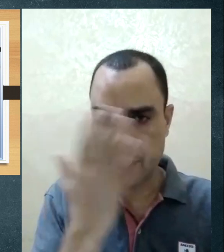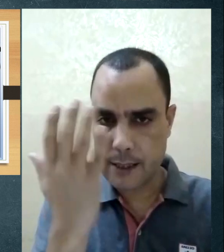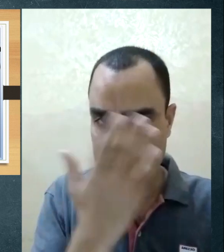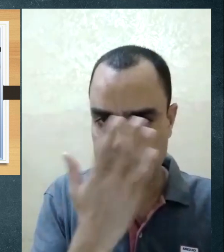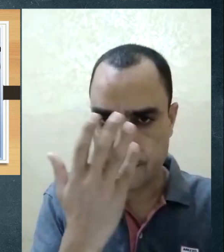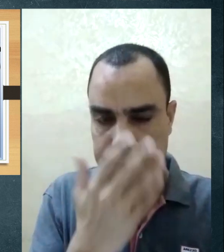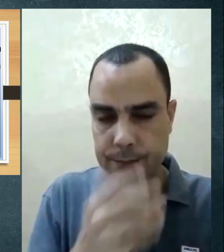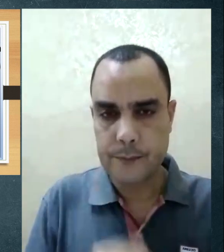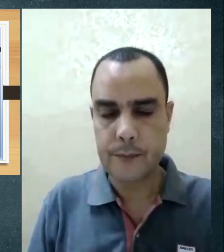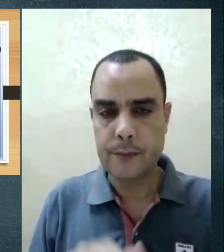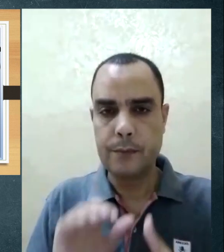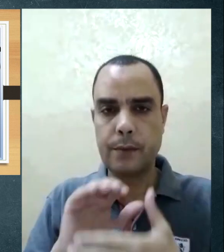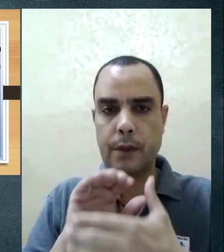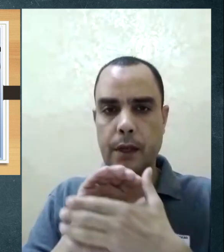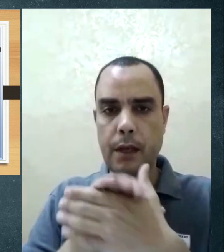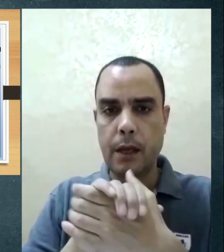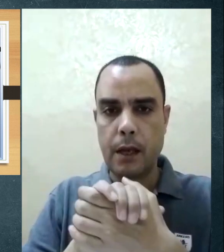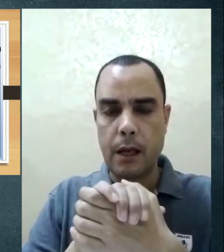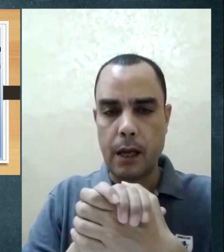المدرسة،